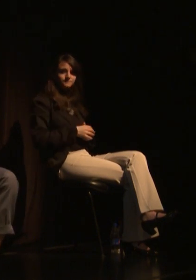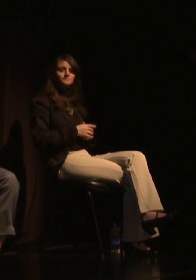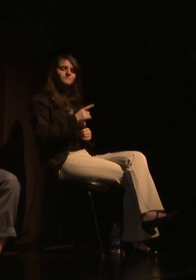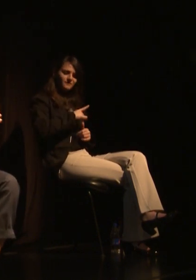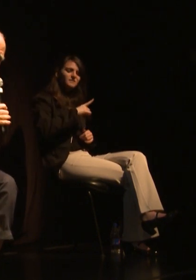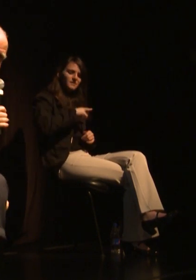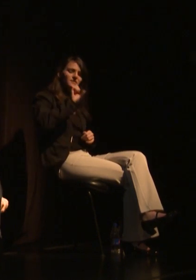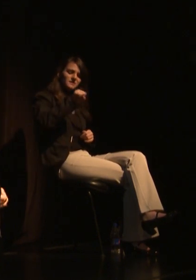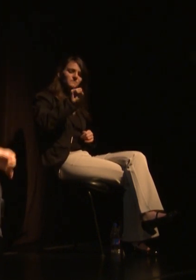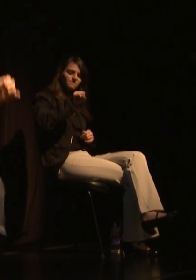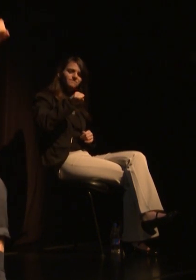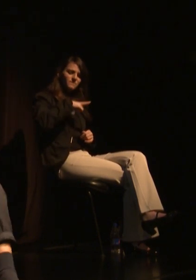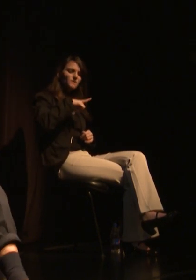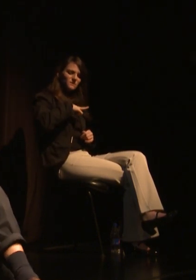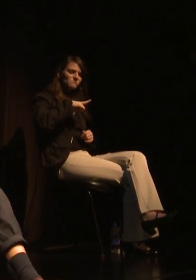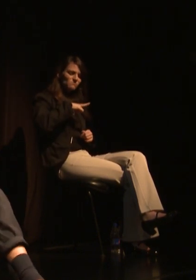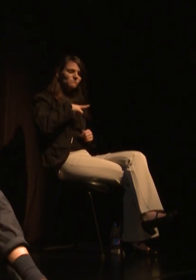Tem sim, Afonso, tem.